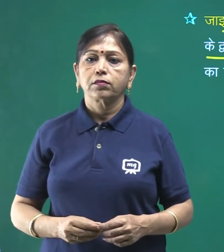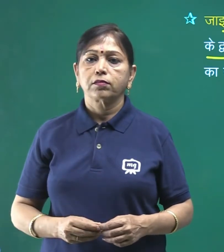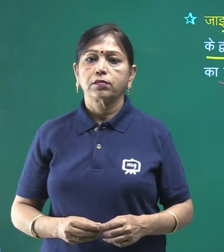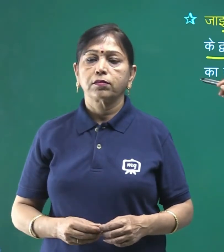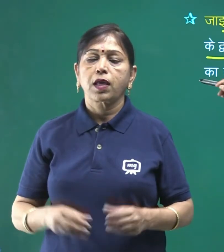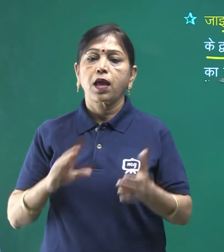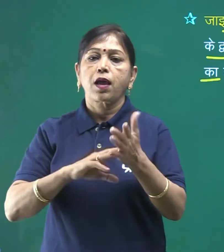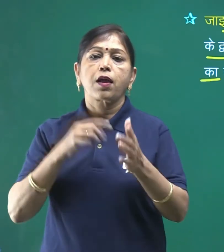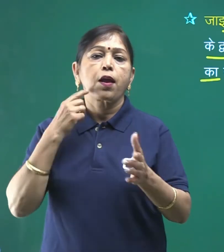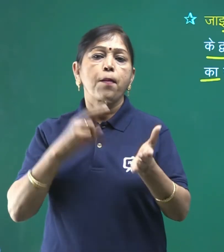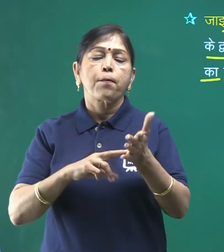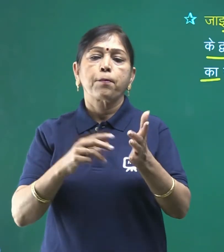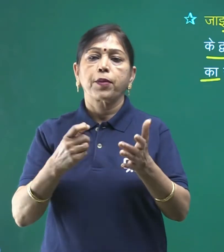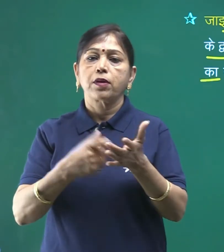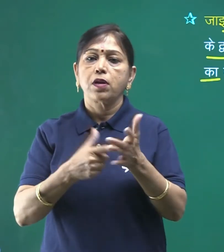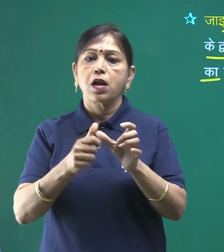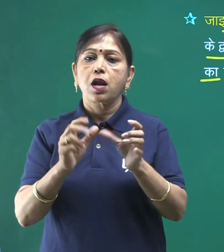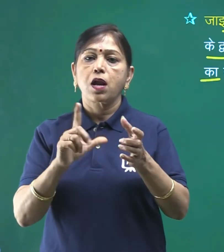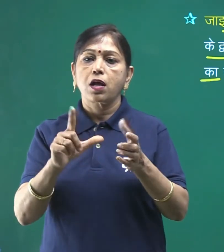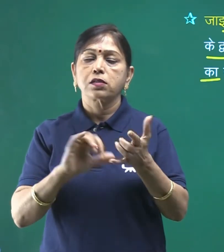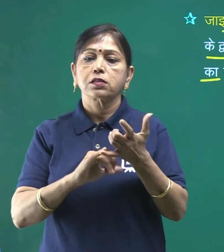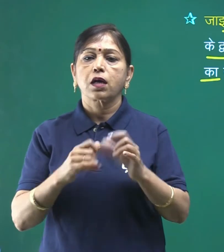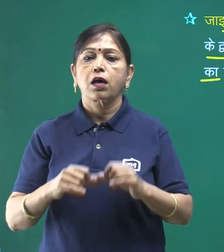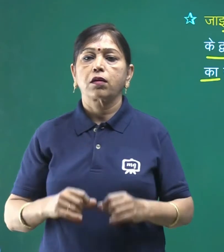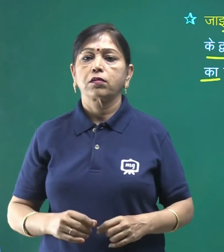खनिज लवणों का